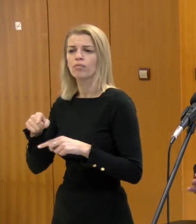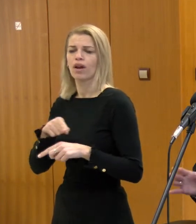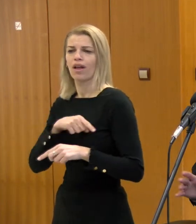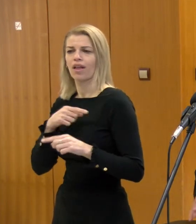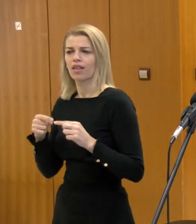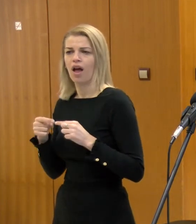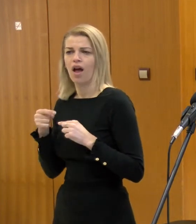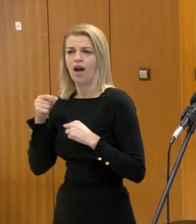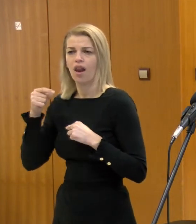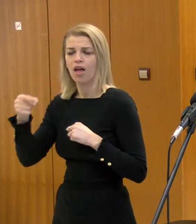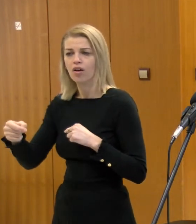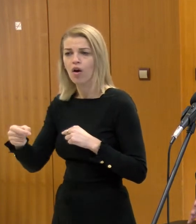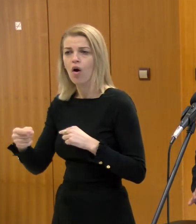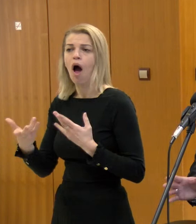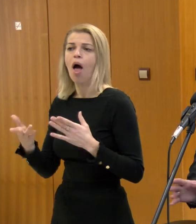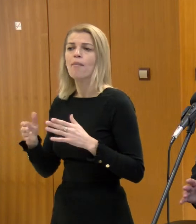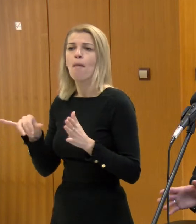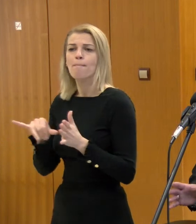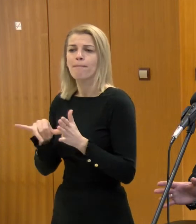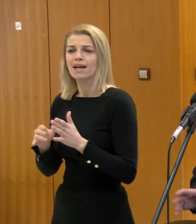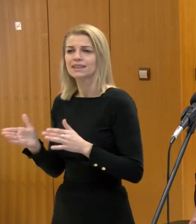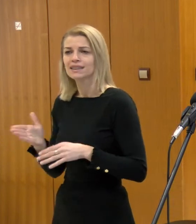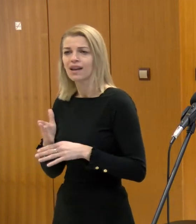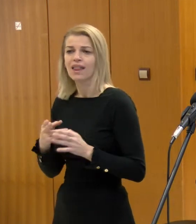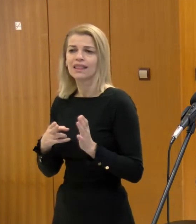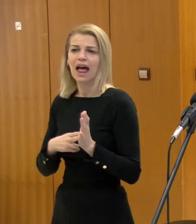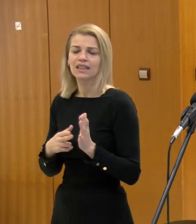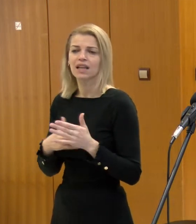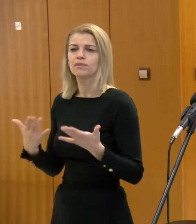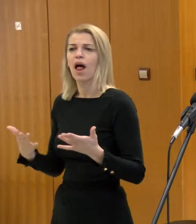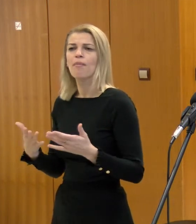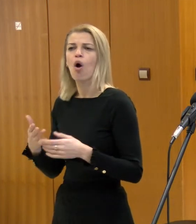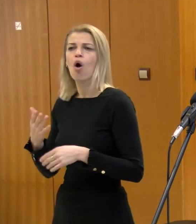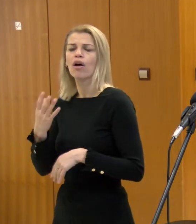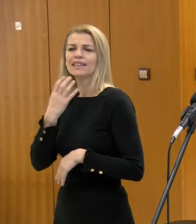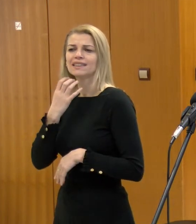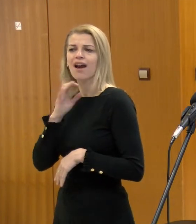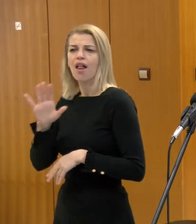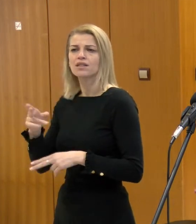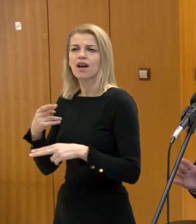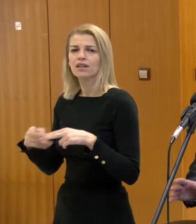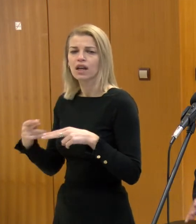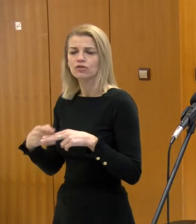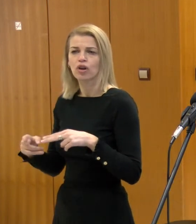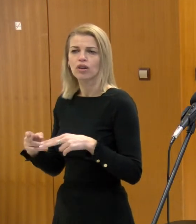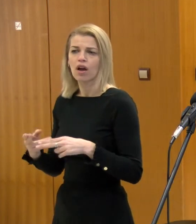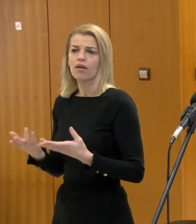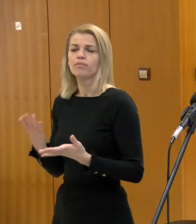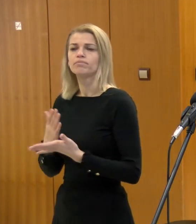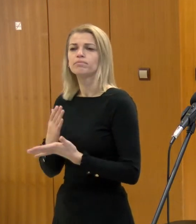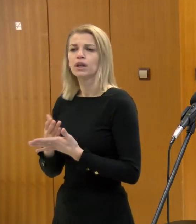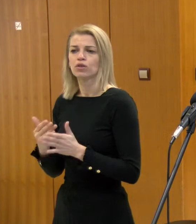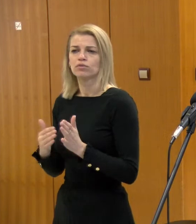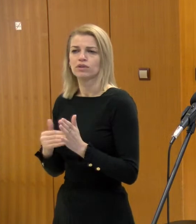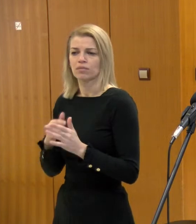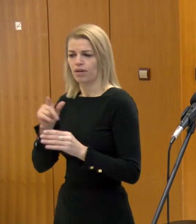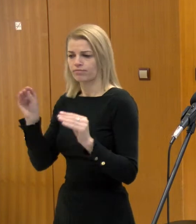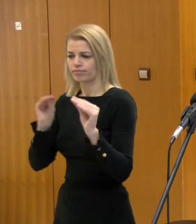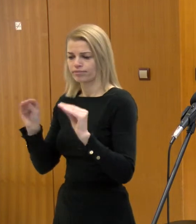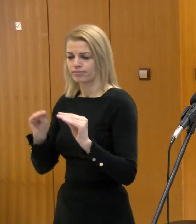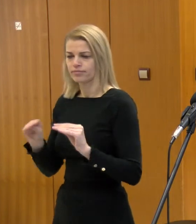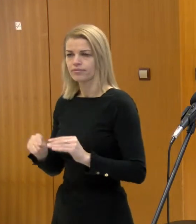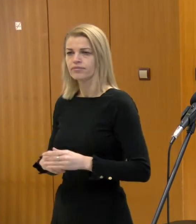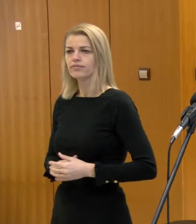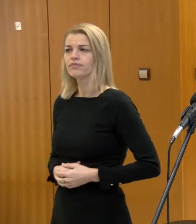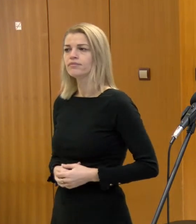dlhšieho dosahu, potom sú systémy medzi tým, napríklad NASAMS alebo ja neviem, izraelské riešenia, čiže myslím si, že potrebujeme to vyskladať ako celok.